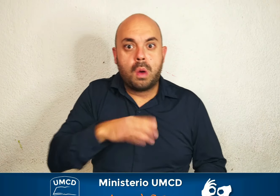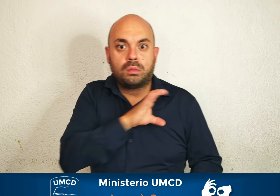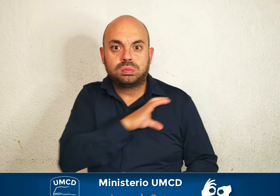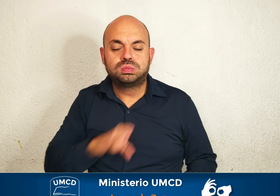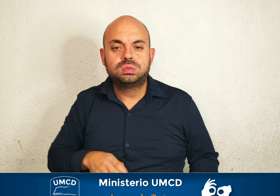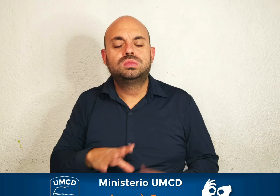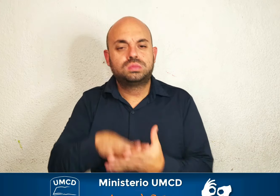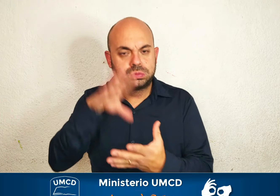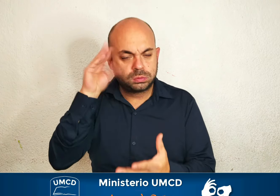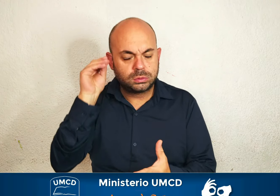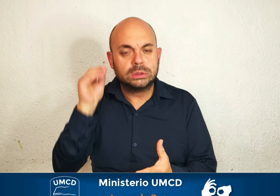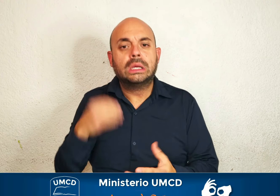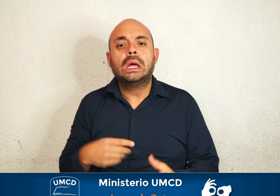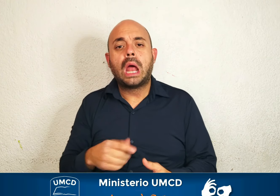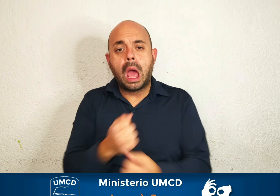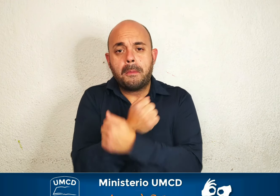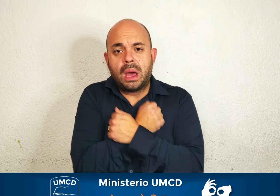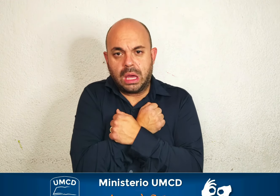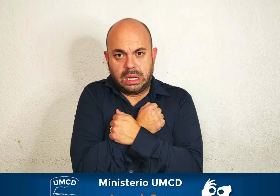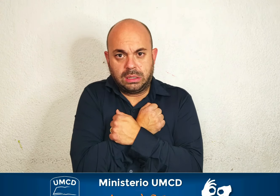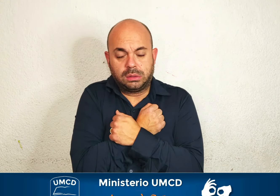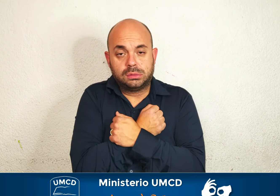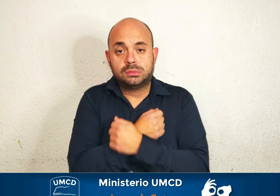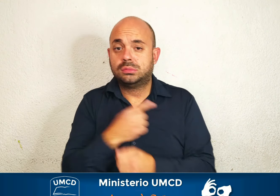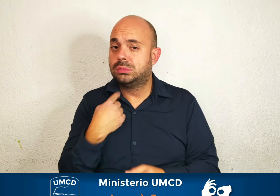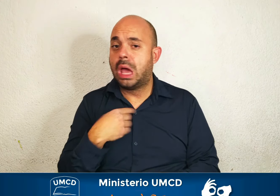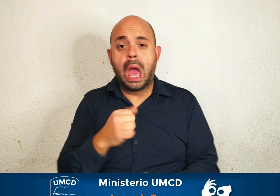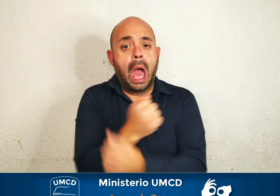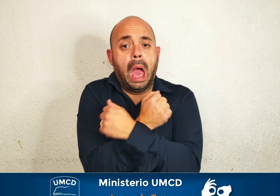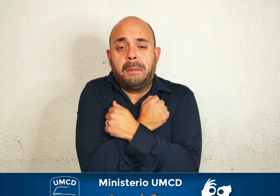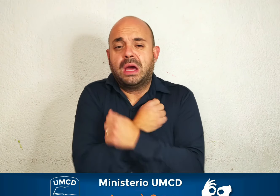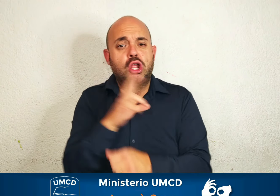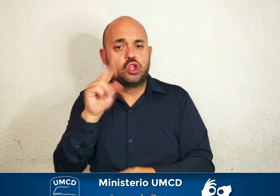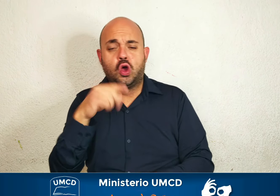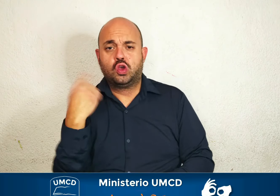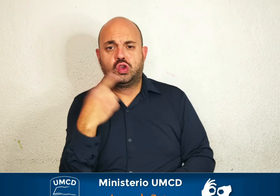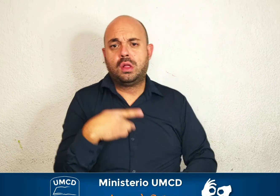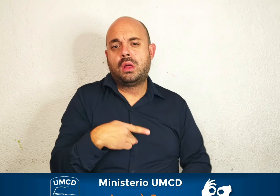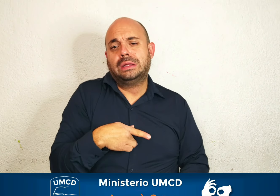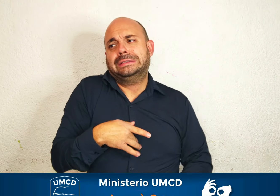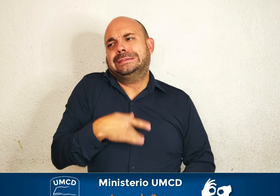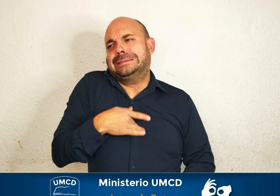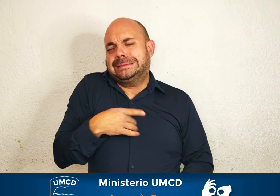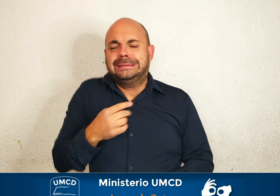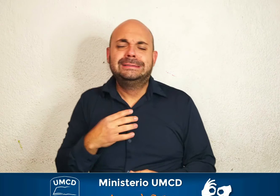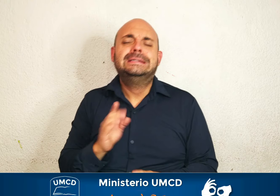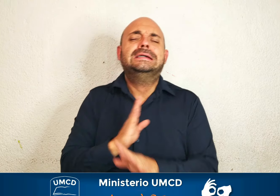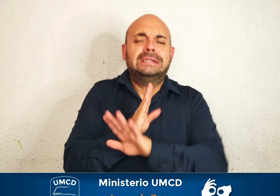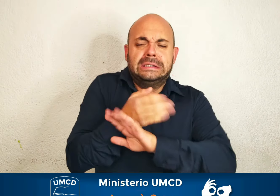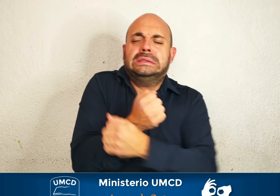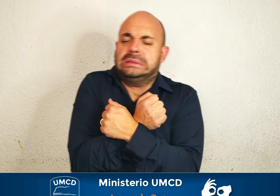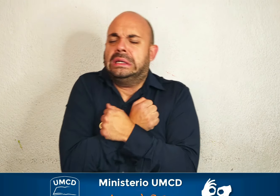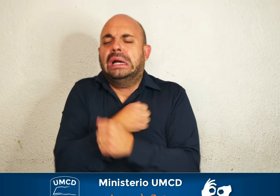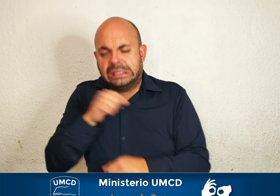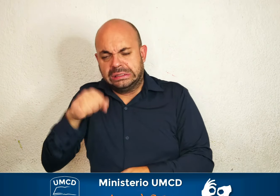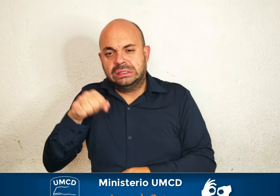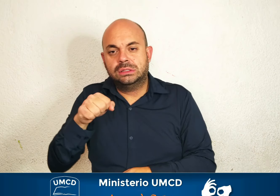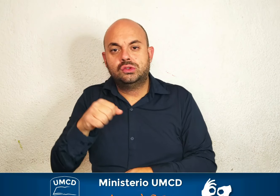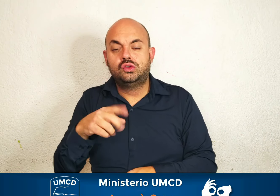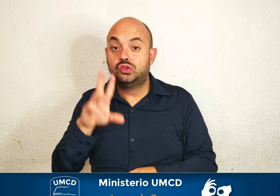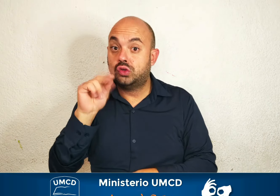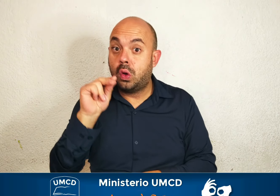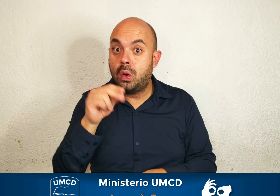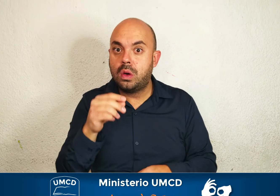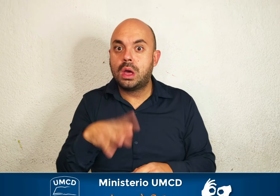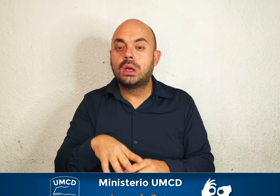amar es una decisión. No es un sentimiento que aflora nada más como respuesta de la acción de otros. Ese